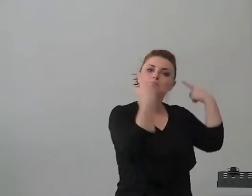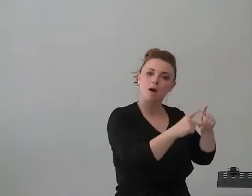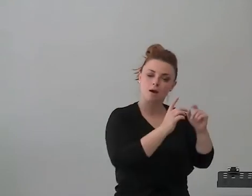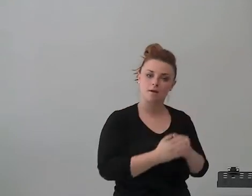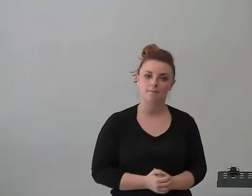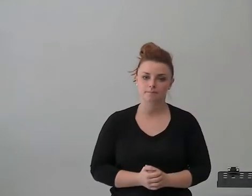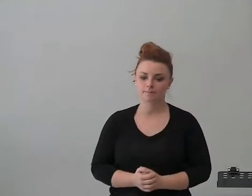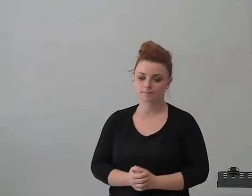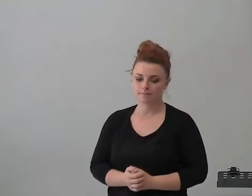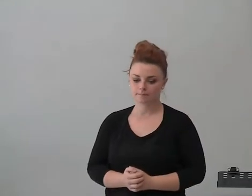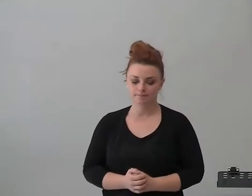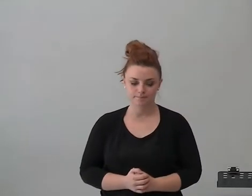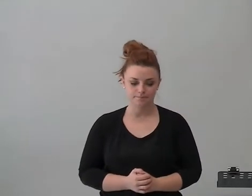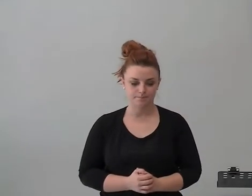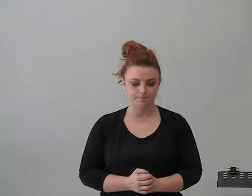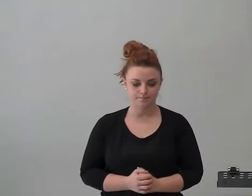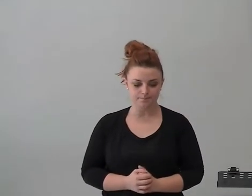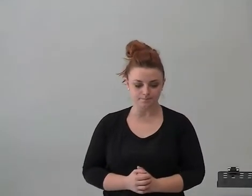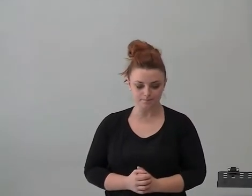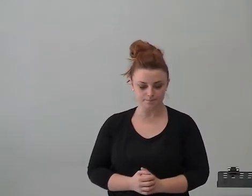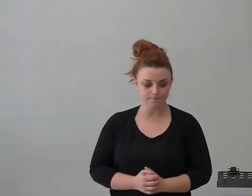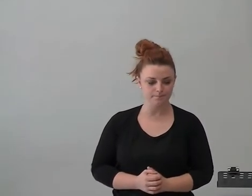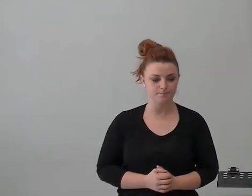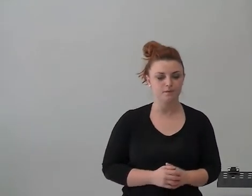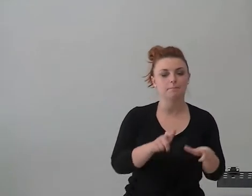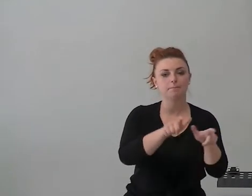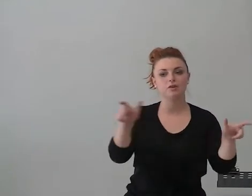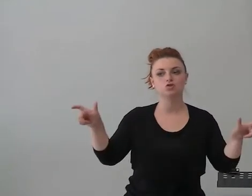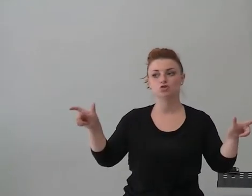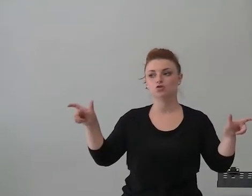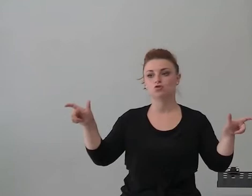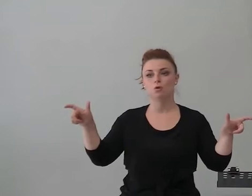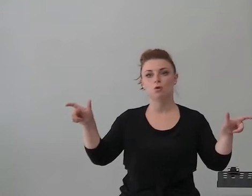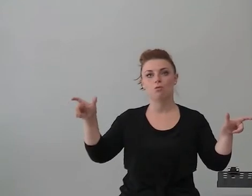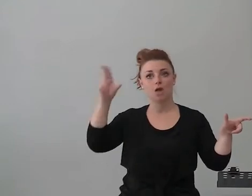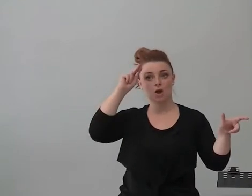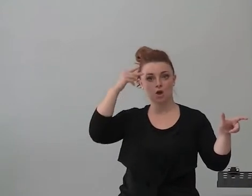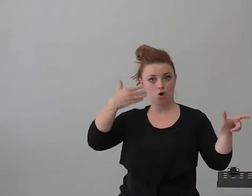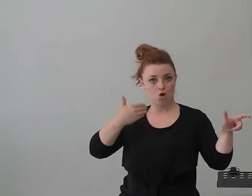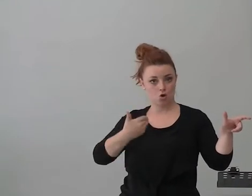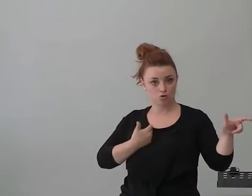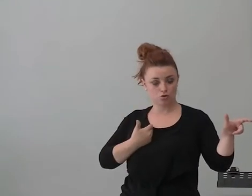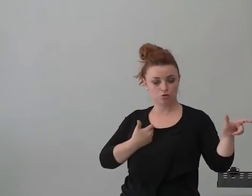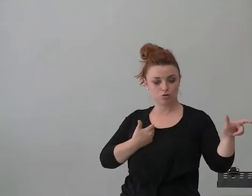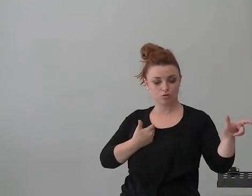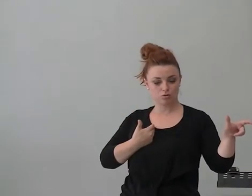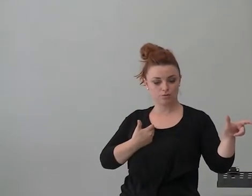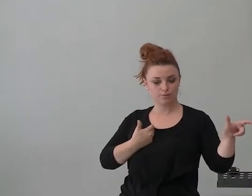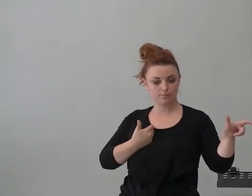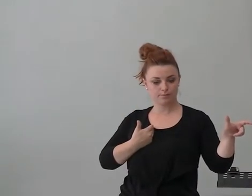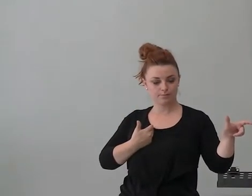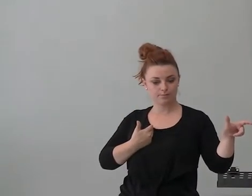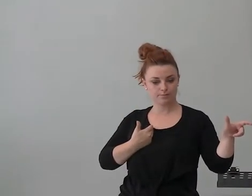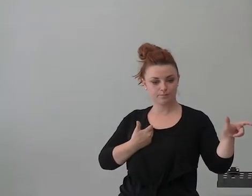Le persone che mi conoscono oggi riconoscono una differenza fra